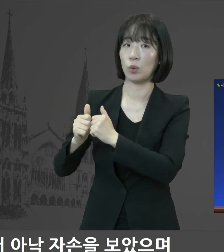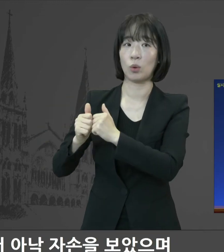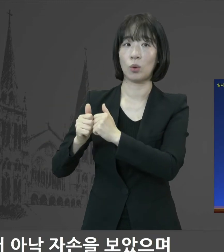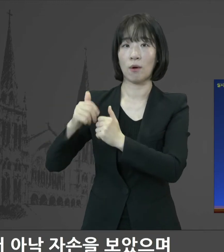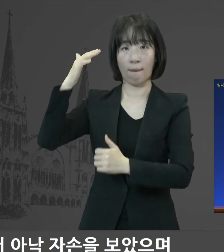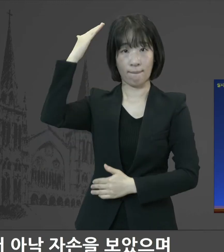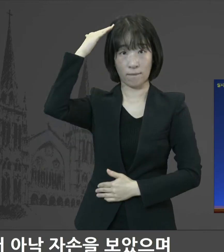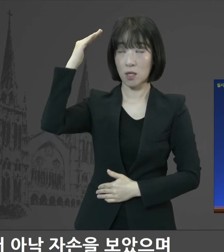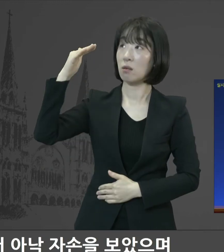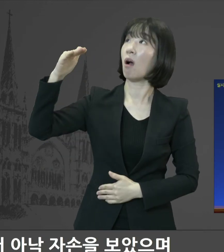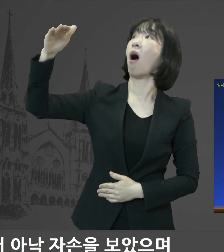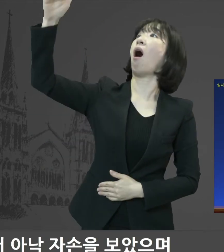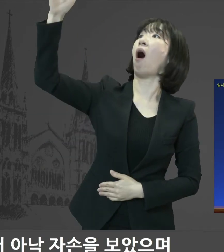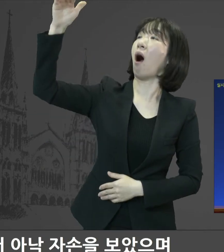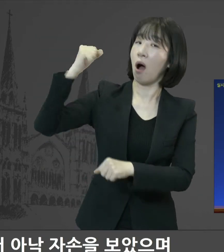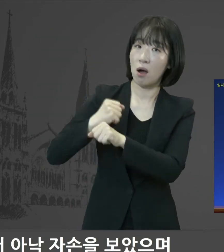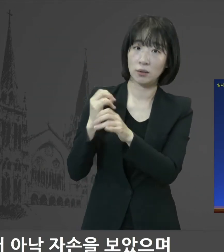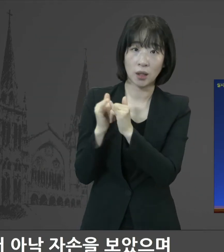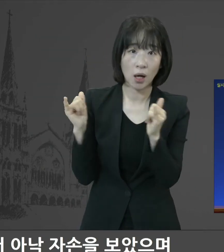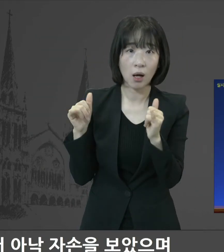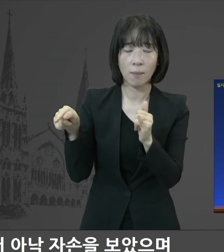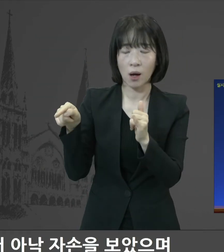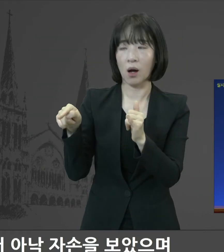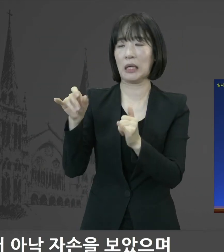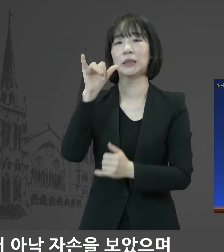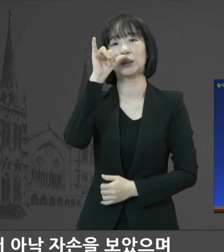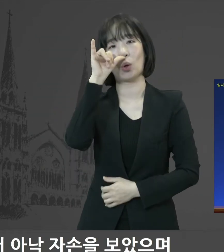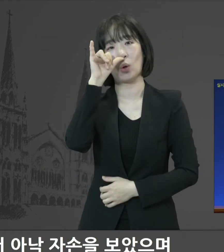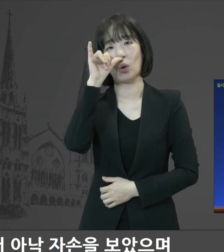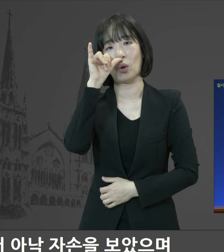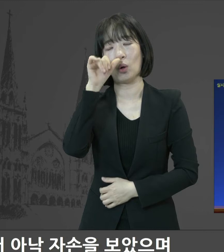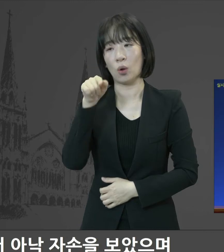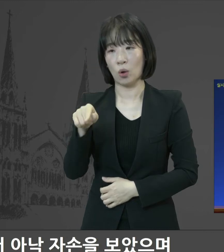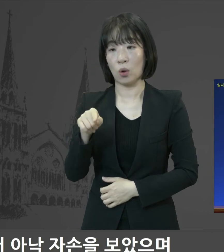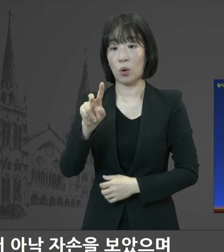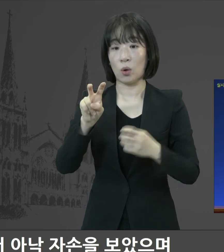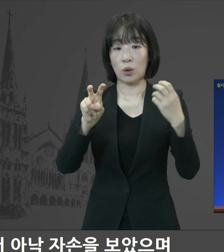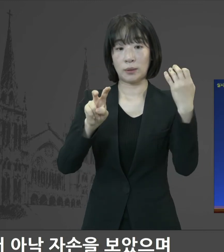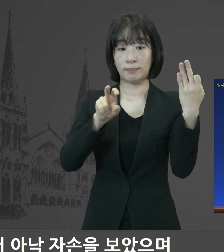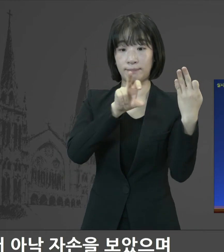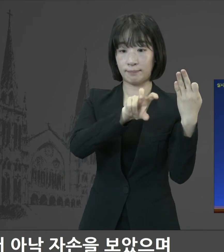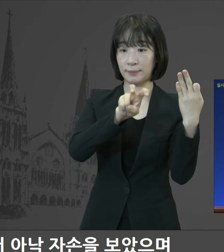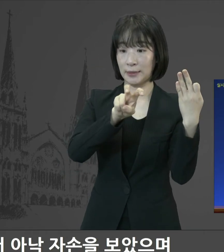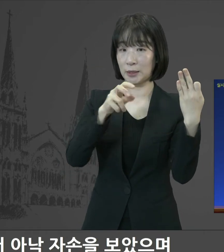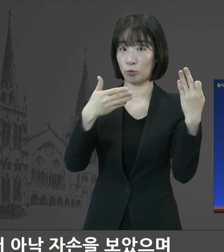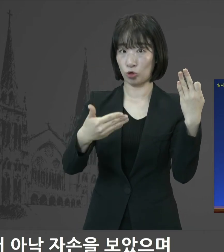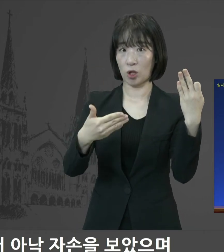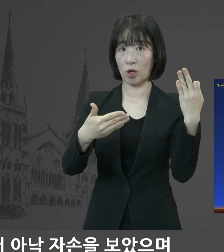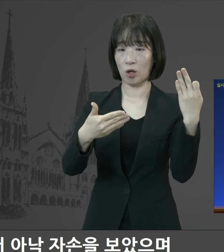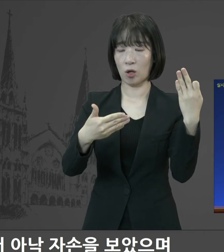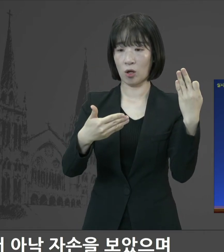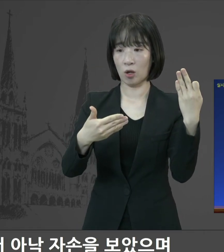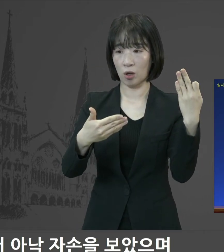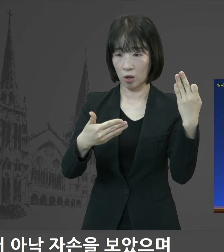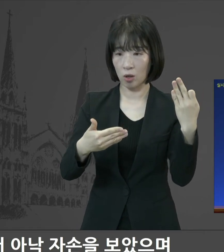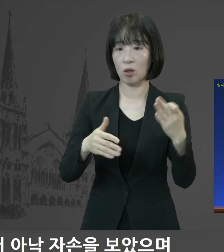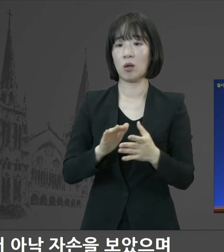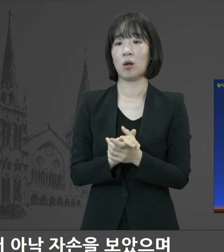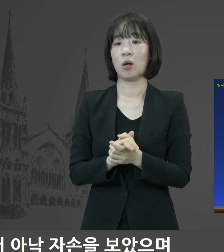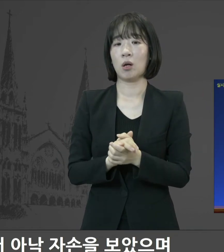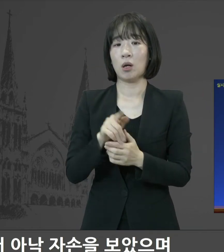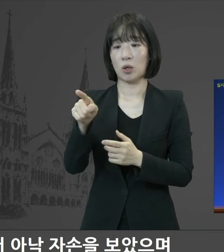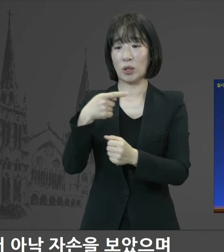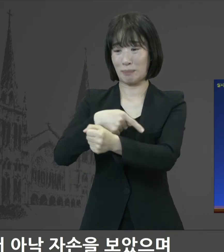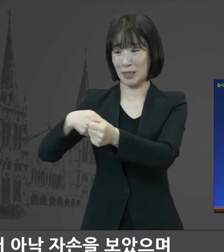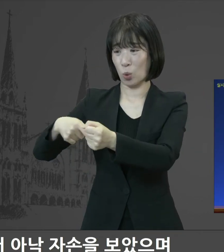자이언트죠. 굉장히 큰, 이런 체격이 큰 사람들이었습니다. 그 다음 29절은 이런 뜻입니다. 거기에 몇 민족들이 사는데